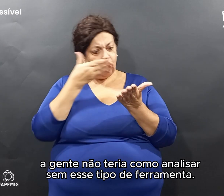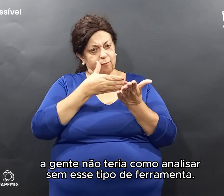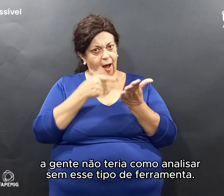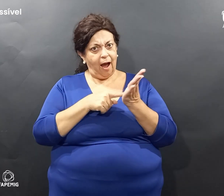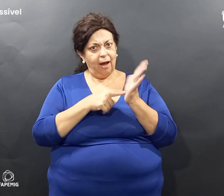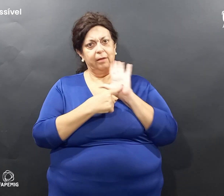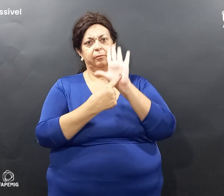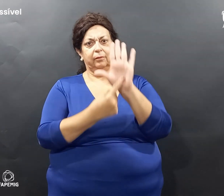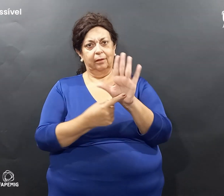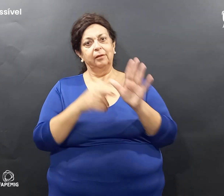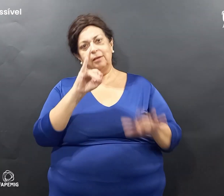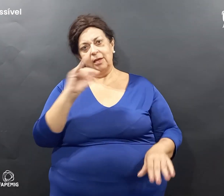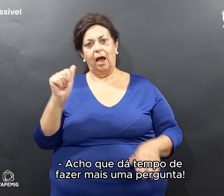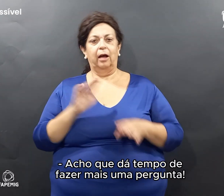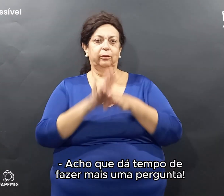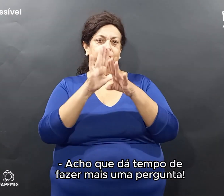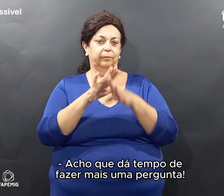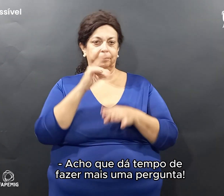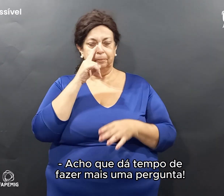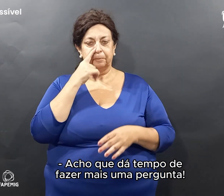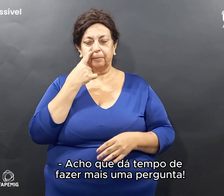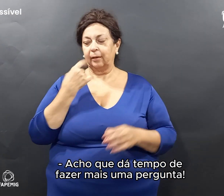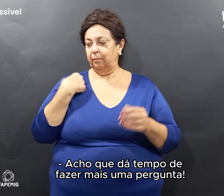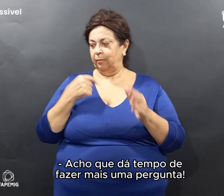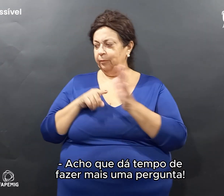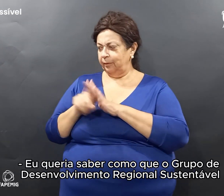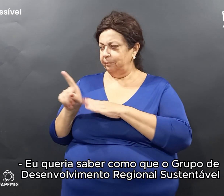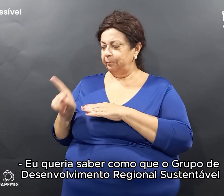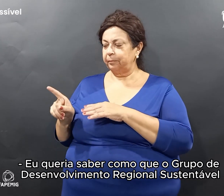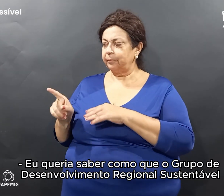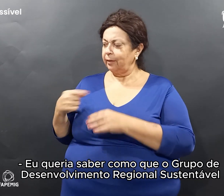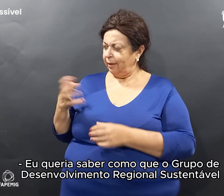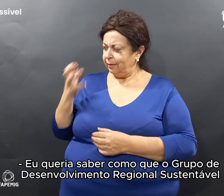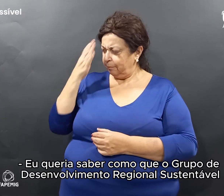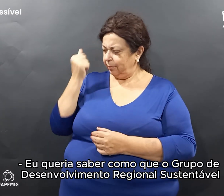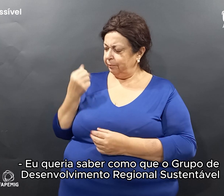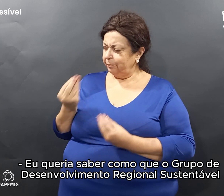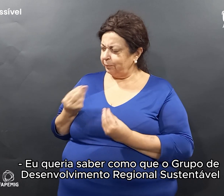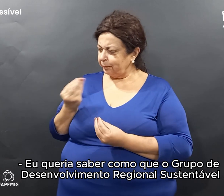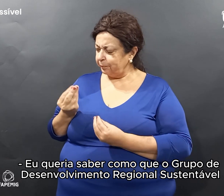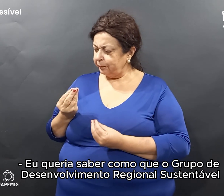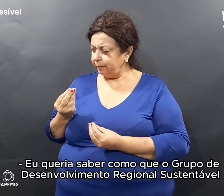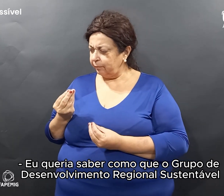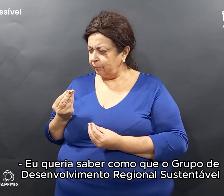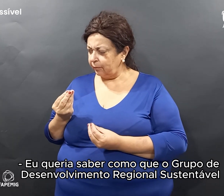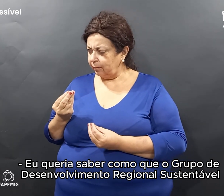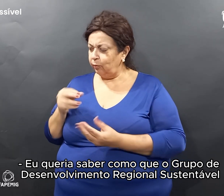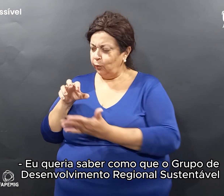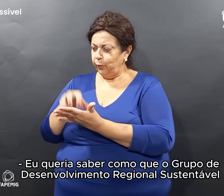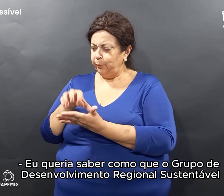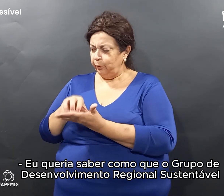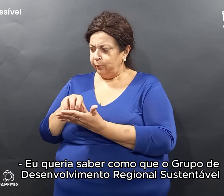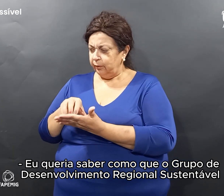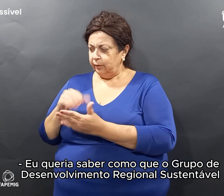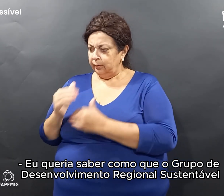ferramenta. Acho que dá tempo de fazer mais uma pergunta. Eu queria saber assim, como que o Grupo de Desenvolvimento